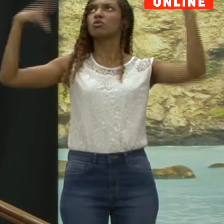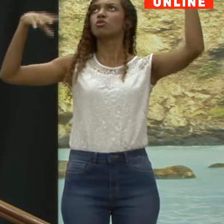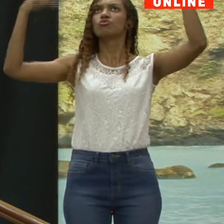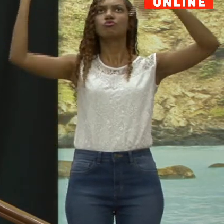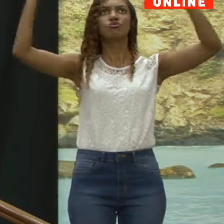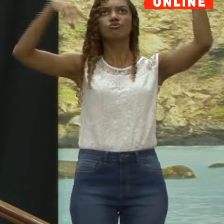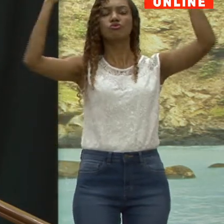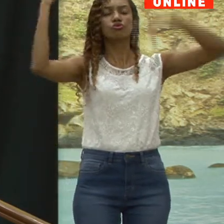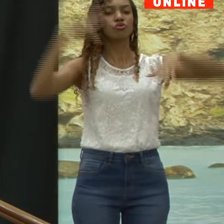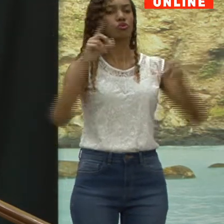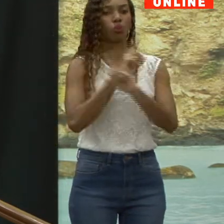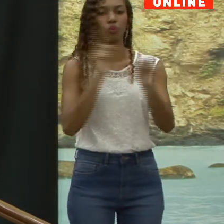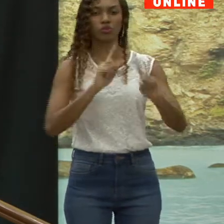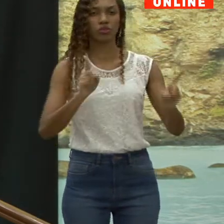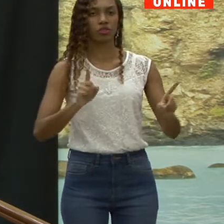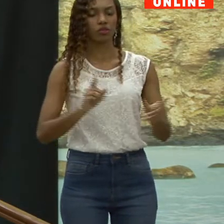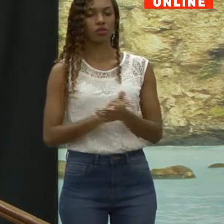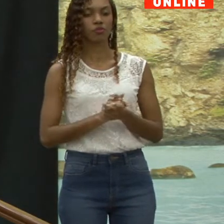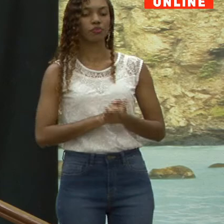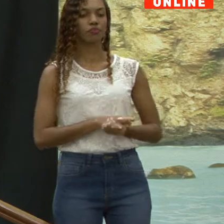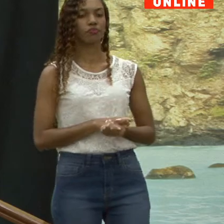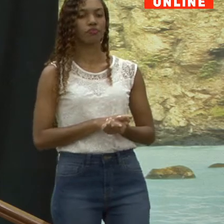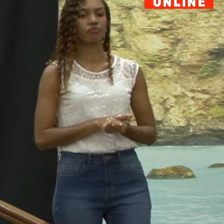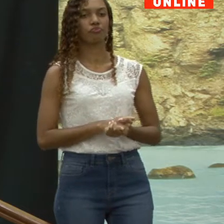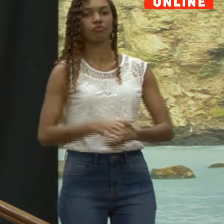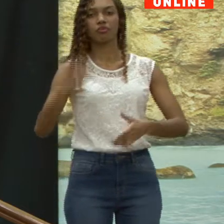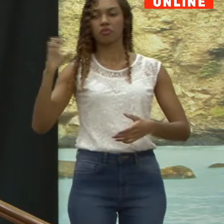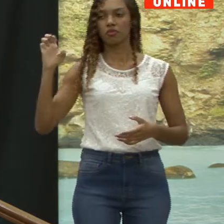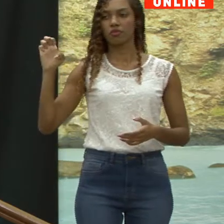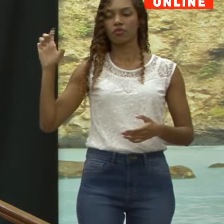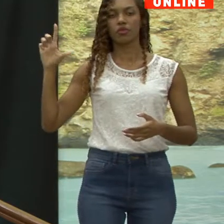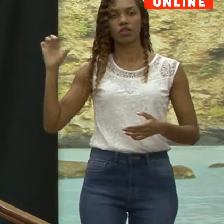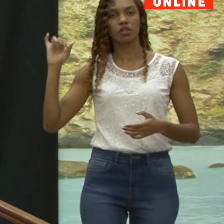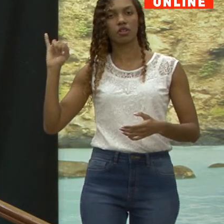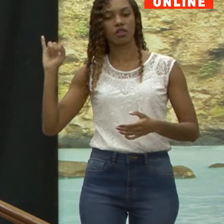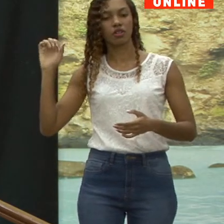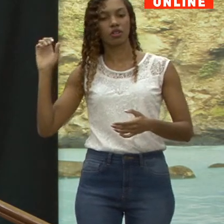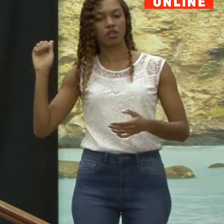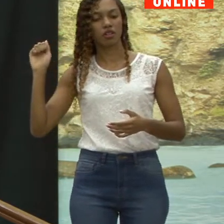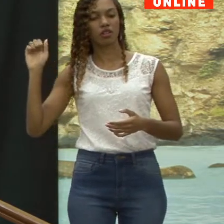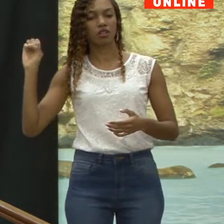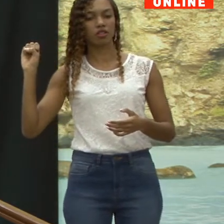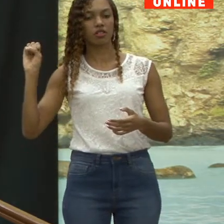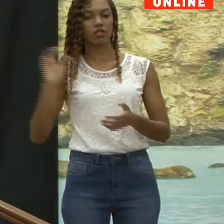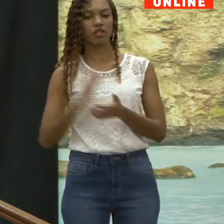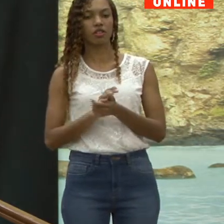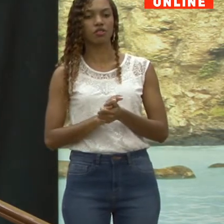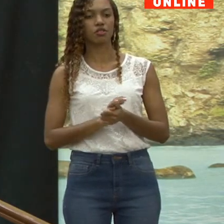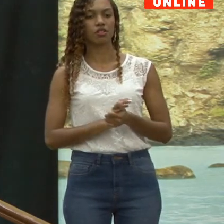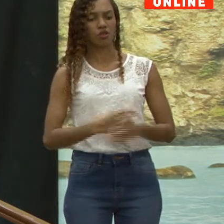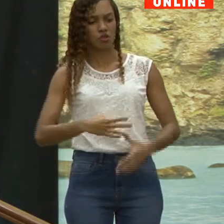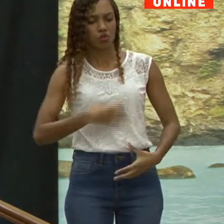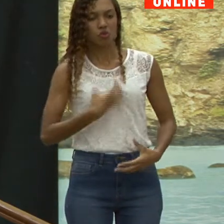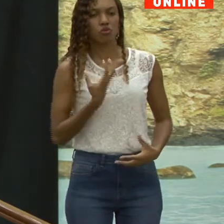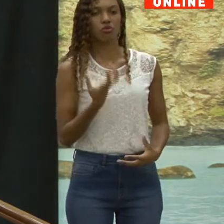E Elias teve coragem de enfrentar o rei e falou: eu não sou, mas tu e a tua